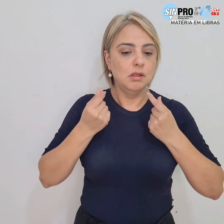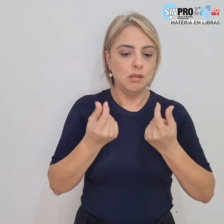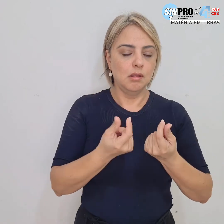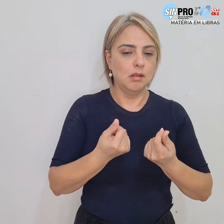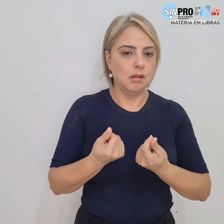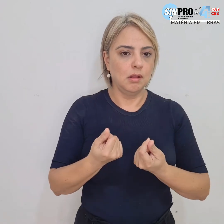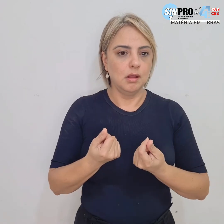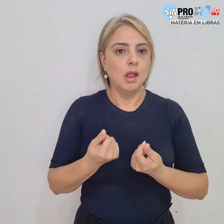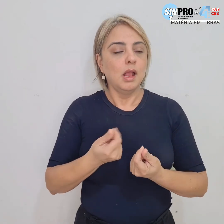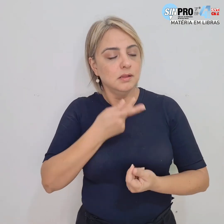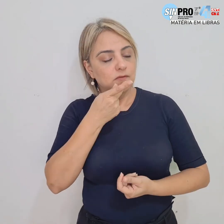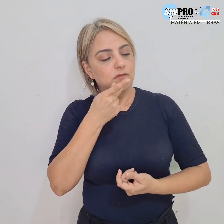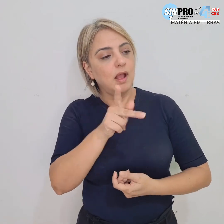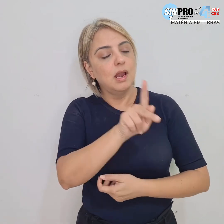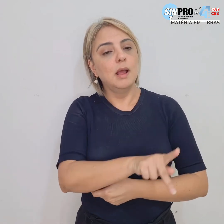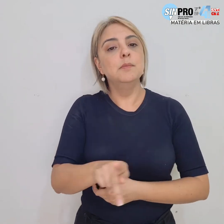Assim define a professora Cláudia Balcati